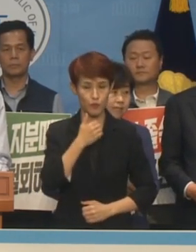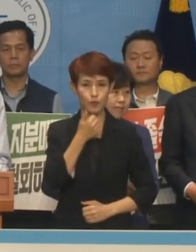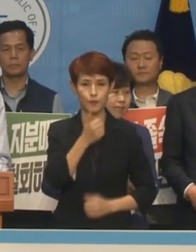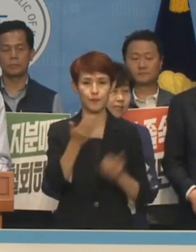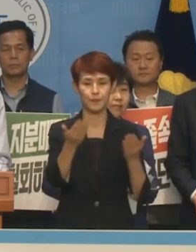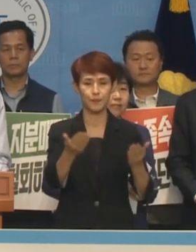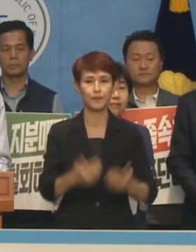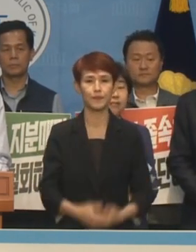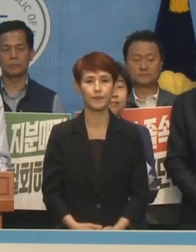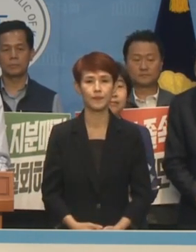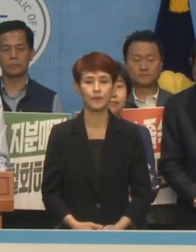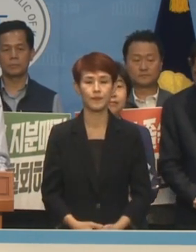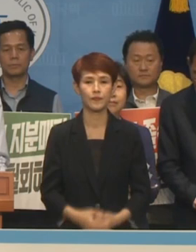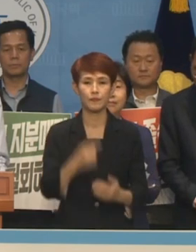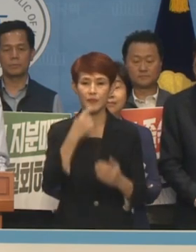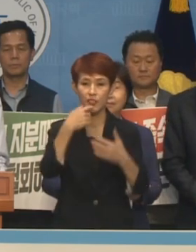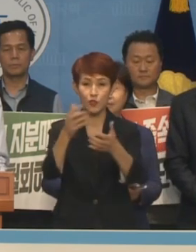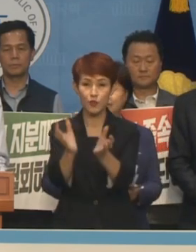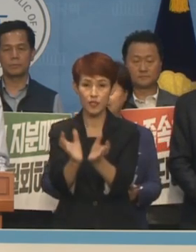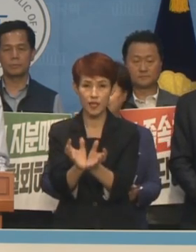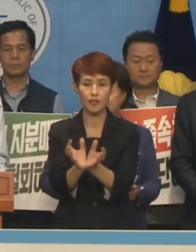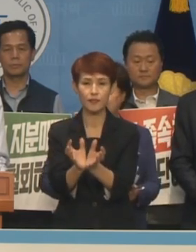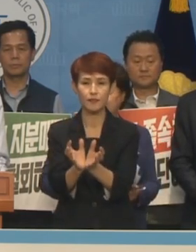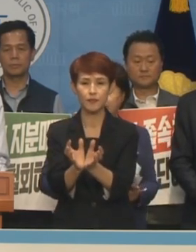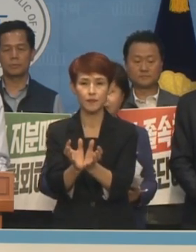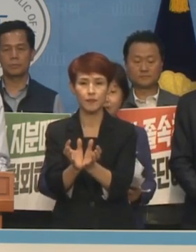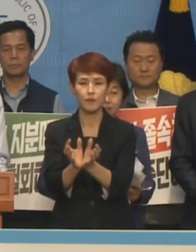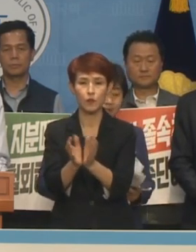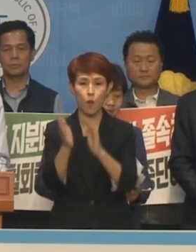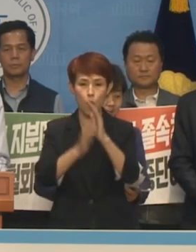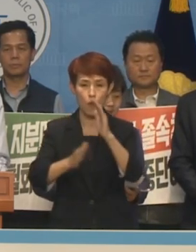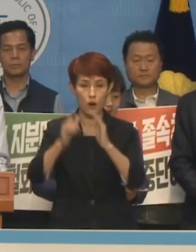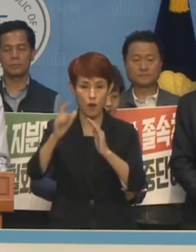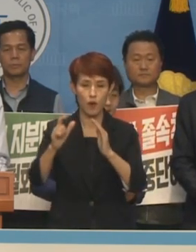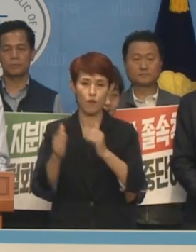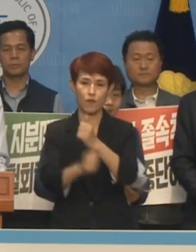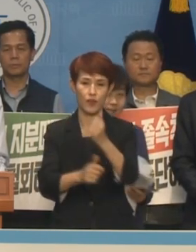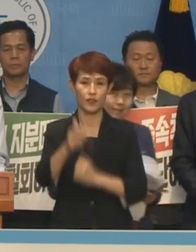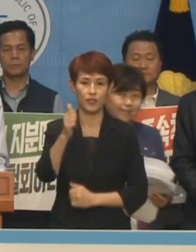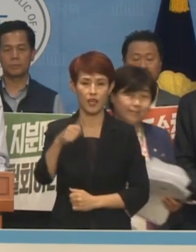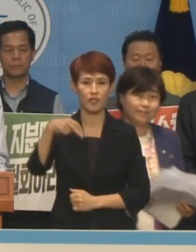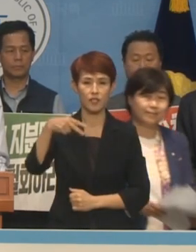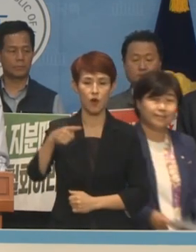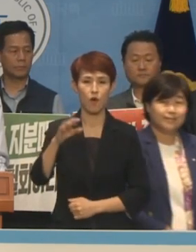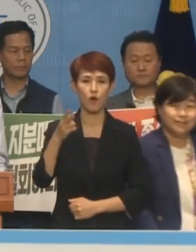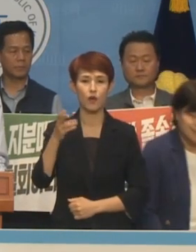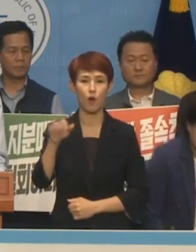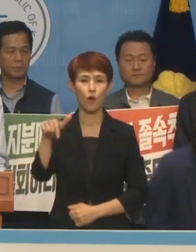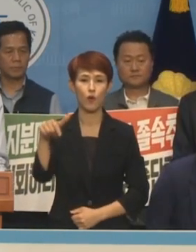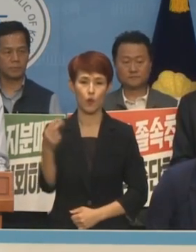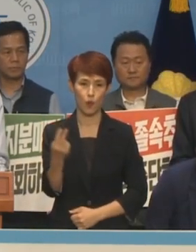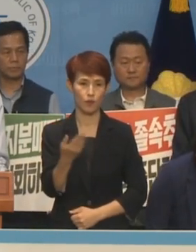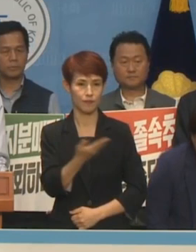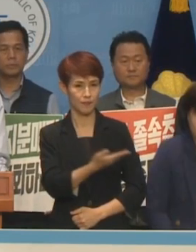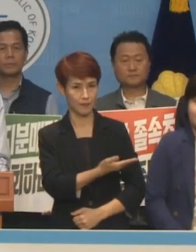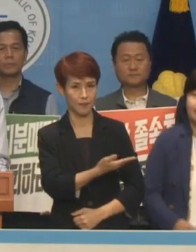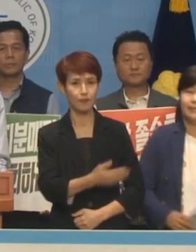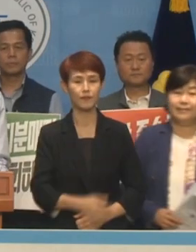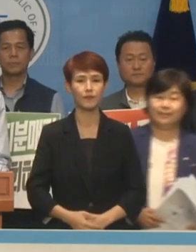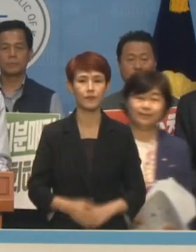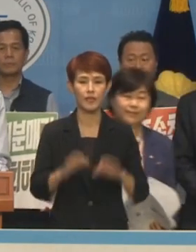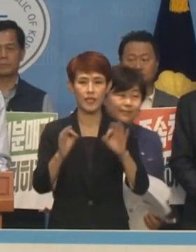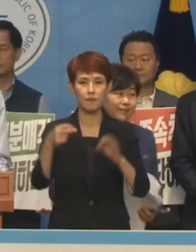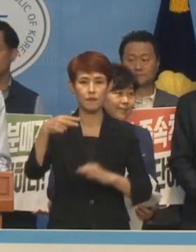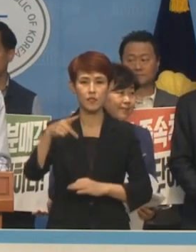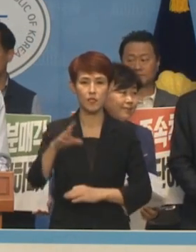소개해드리도록 하겠습니다. 더불어민주당 민영화저지 공공성 강화 대책위원장이신 서영교 의원님,